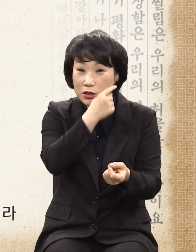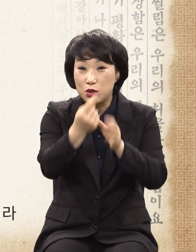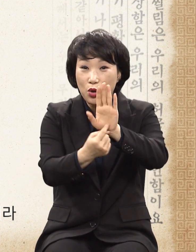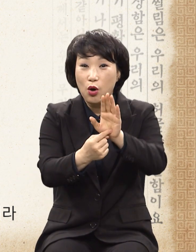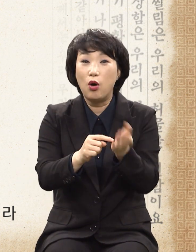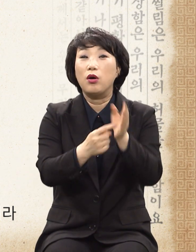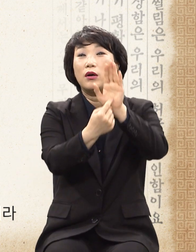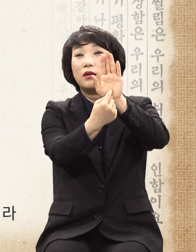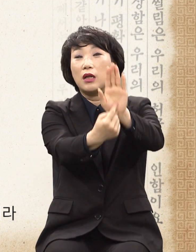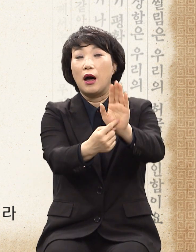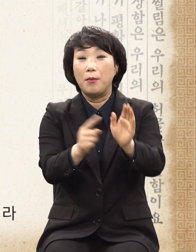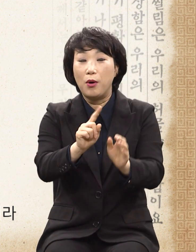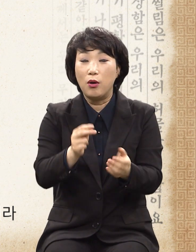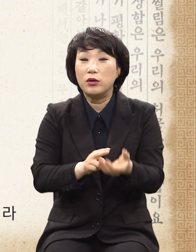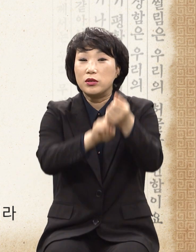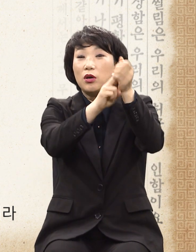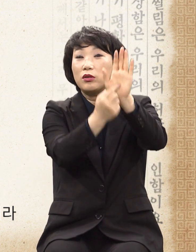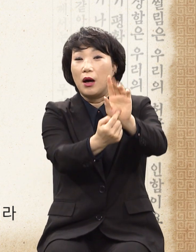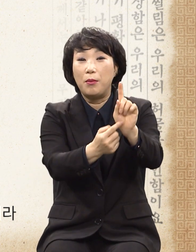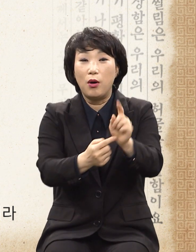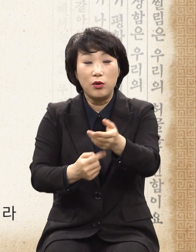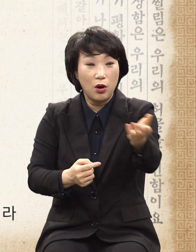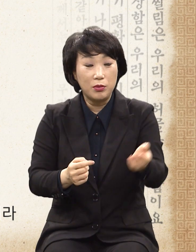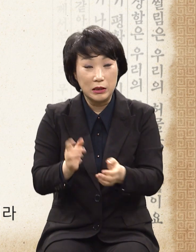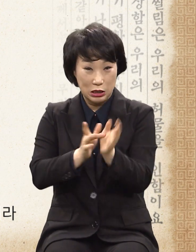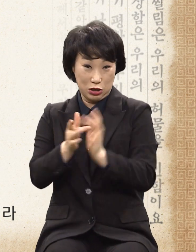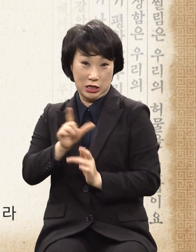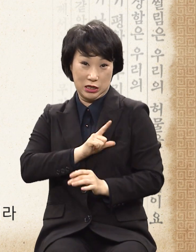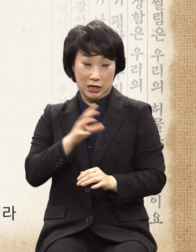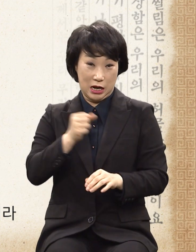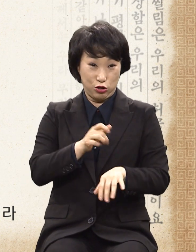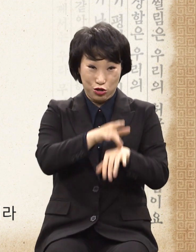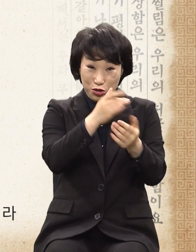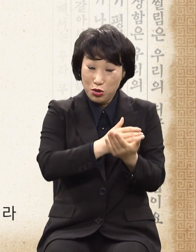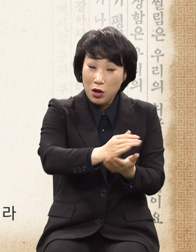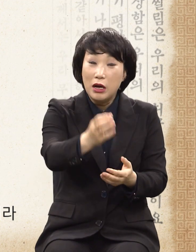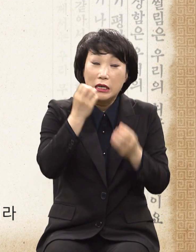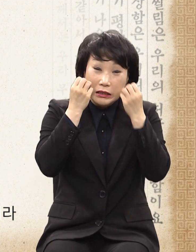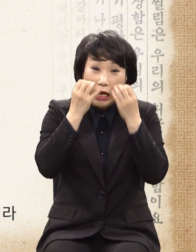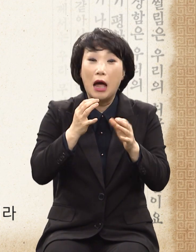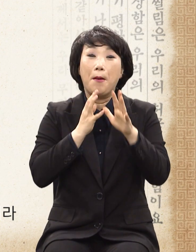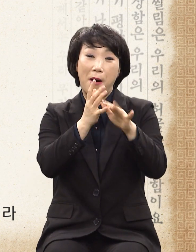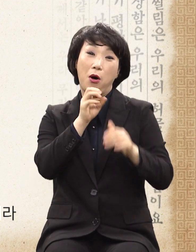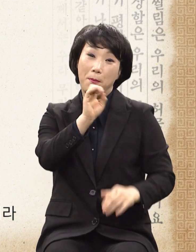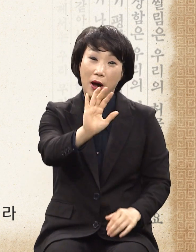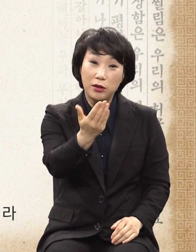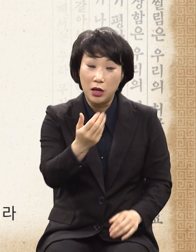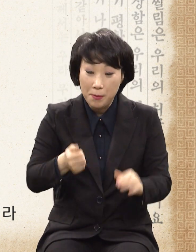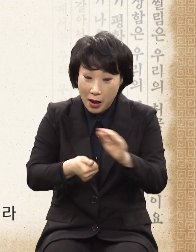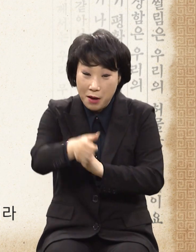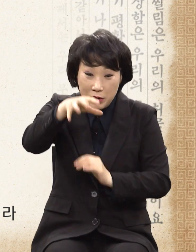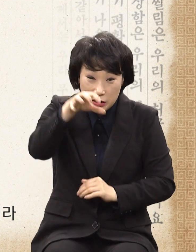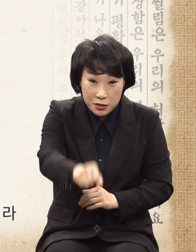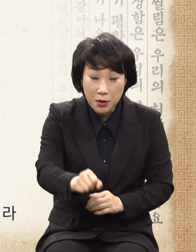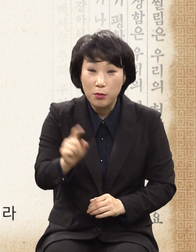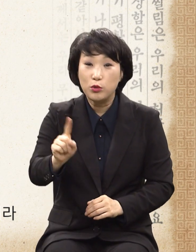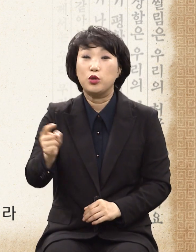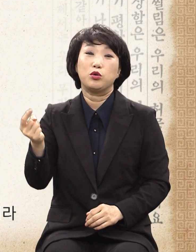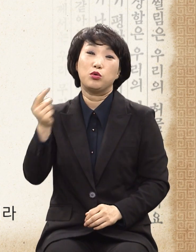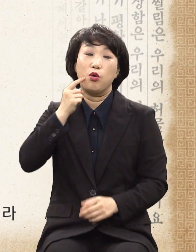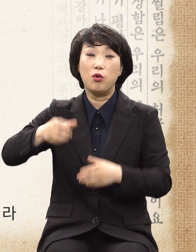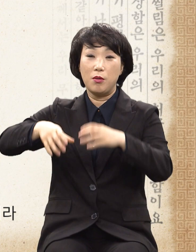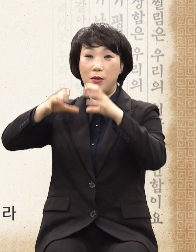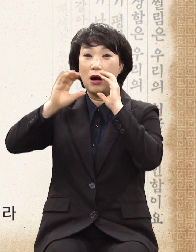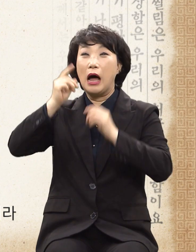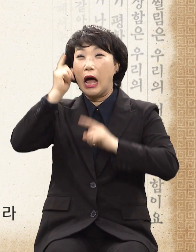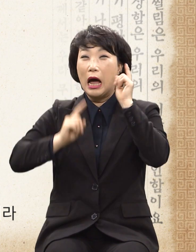표적이 따르니 내 이름으로 귀신을 쫓아내며 새 방언을 말하며 뱀을 집으며